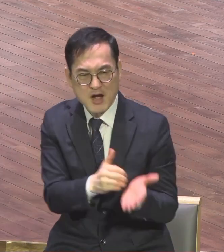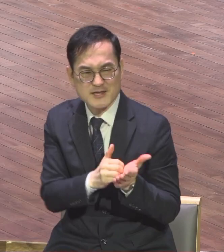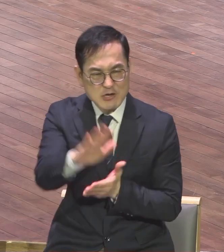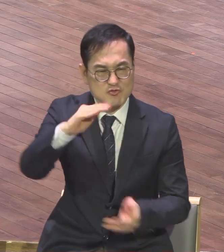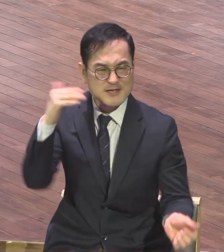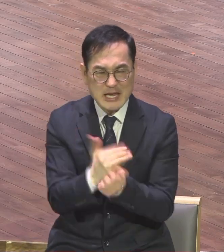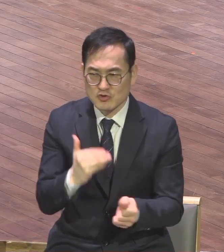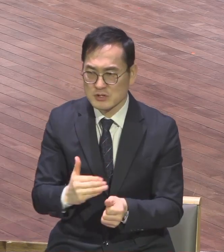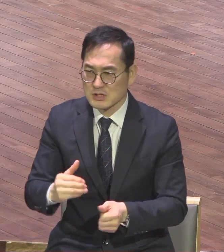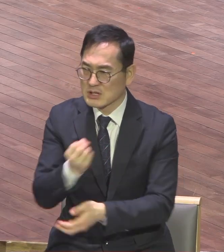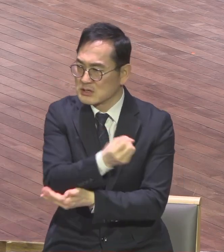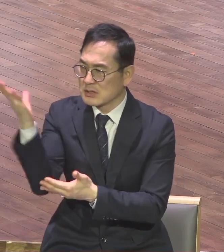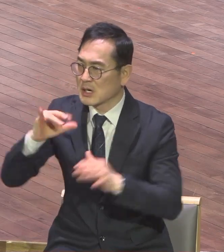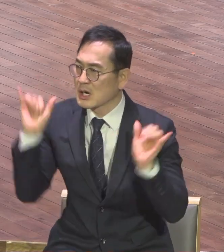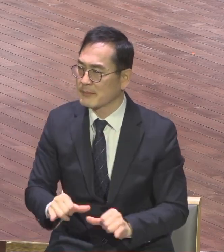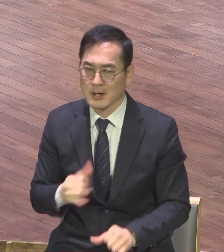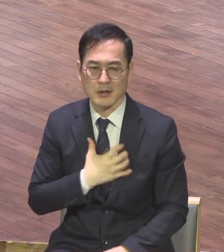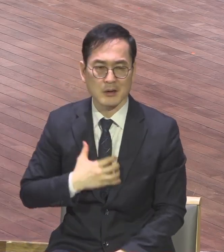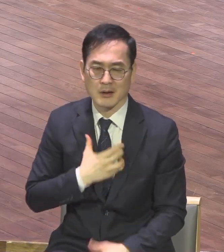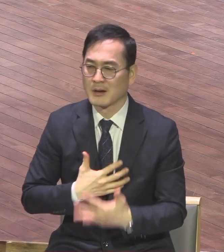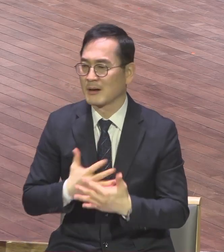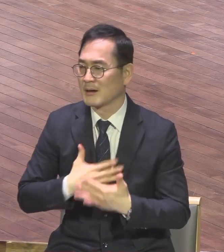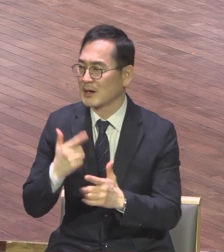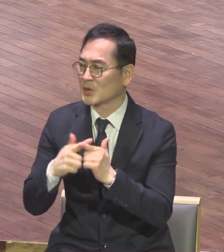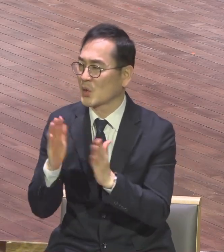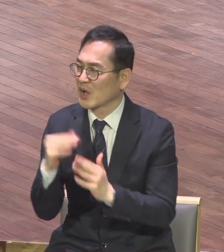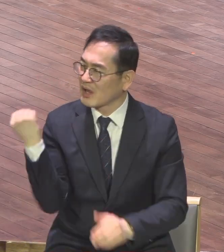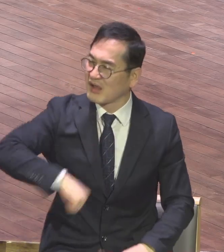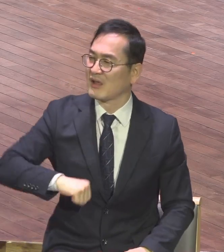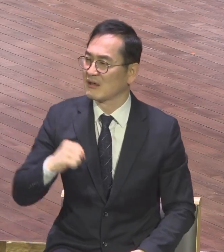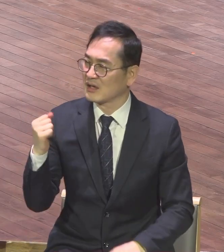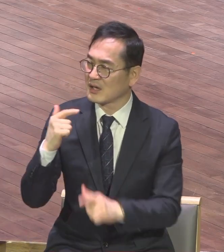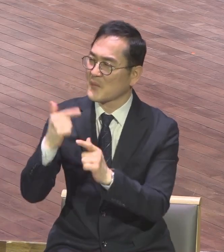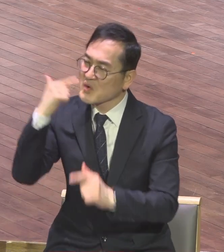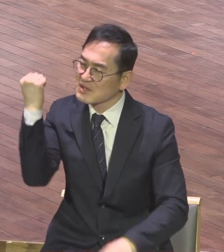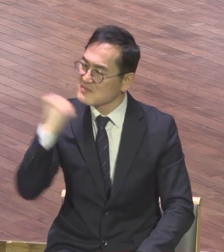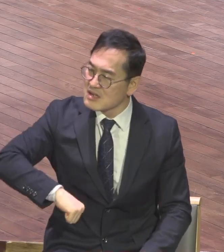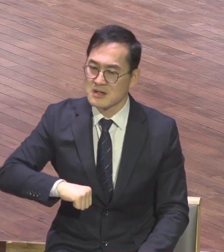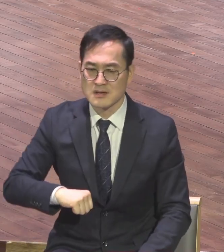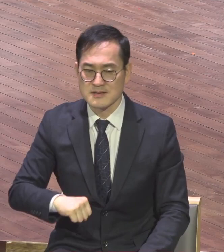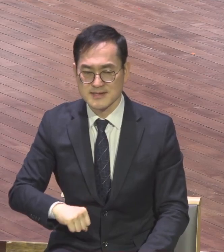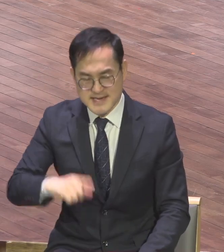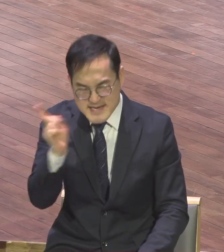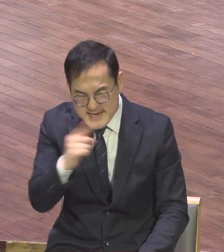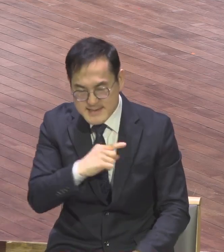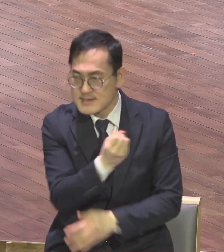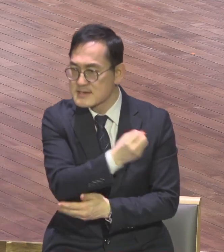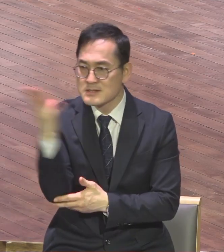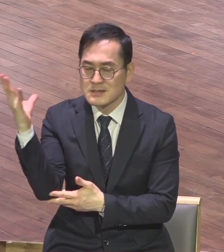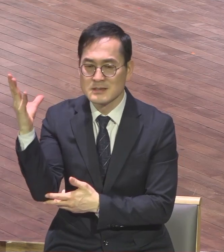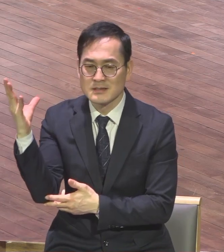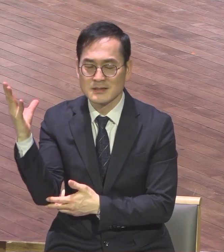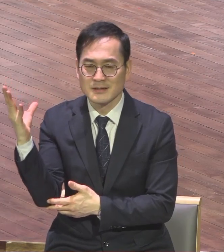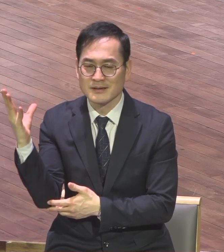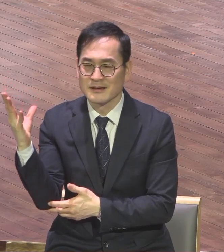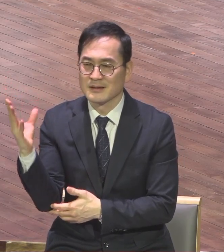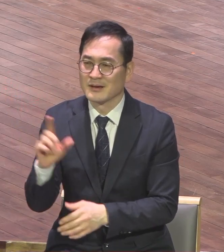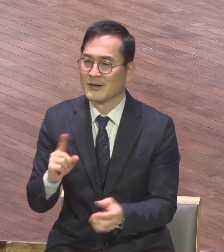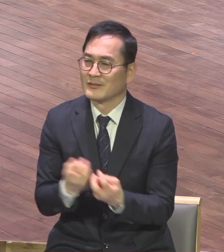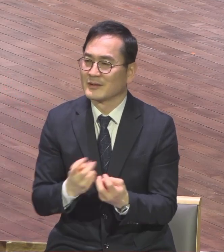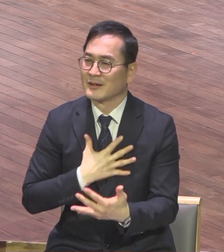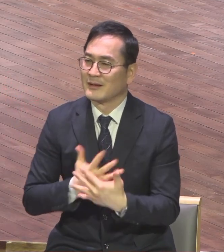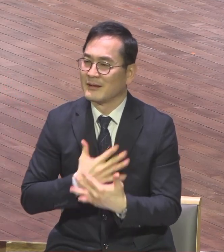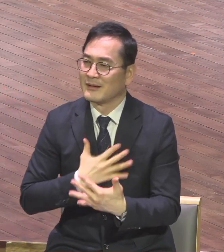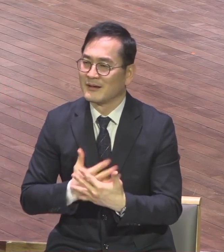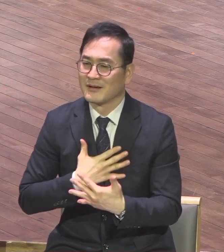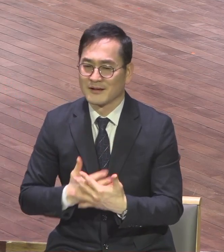거. 교회에 거역하더니 막 이러면서 혼자서 막. 지금 어떻습니까? 아직 코로나 있는데